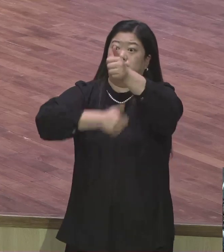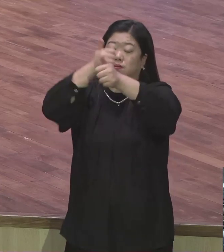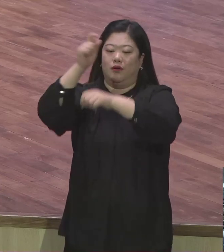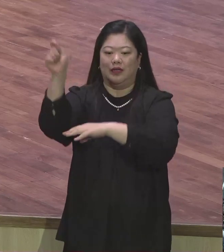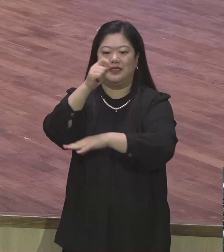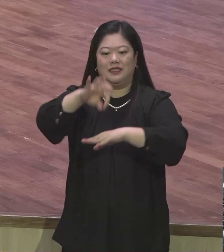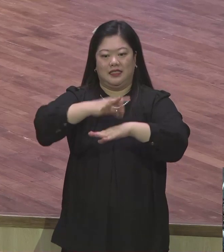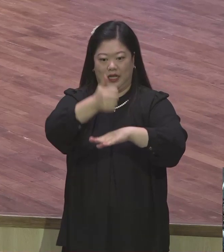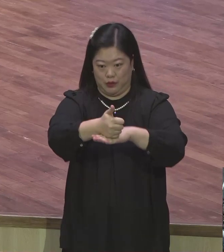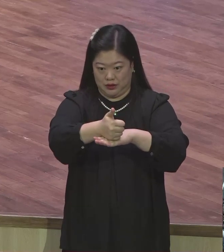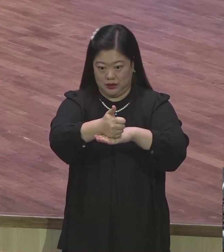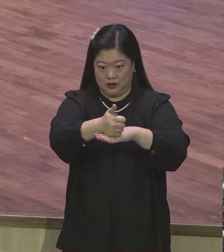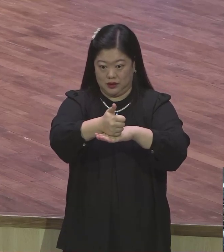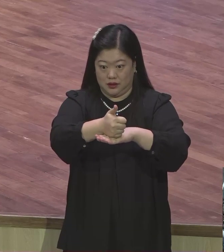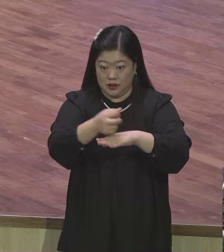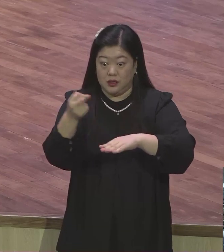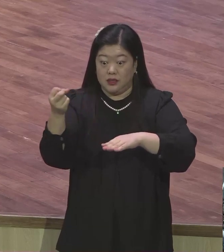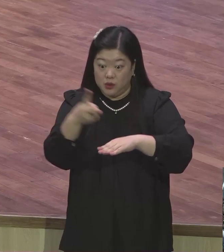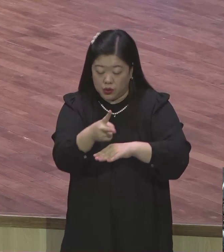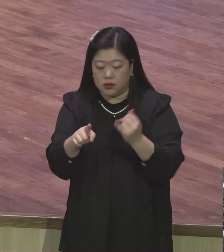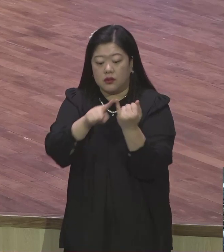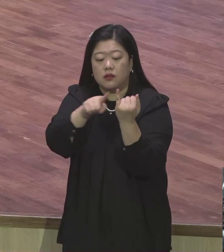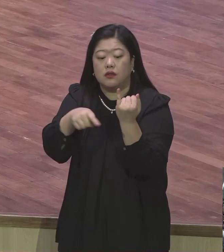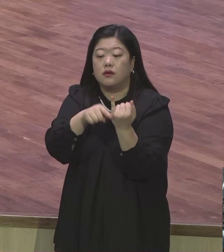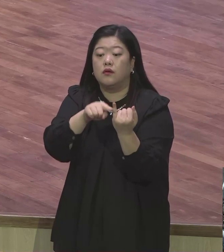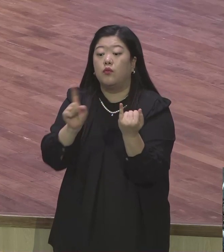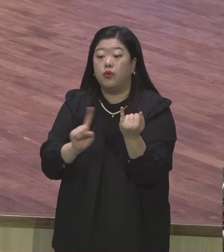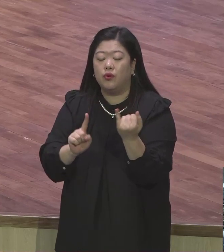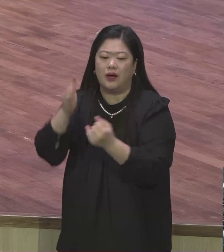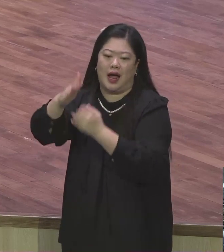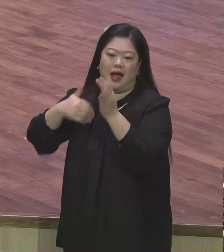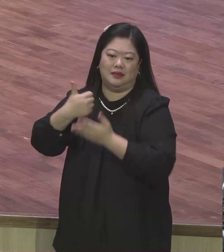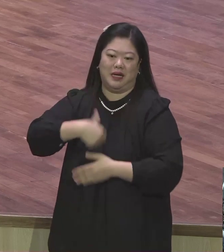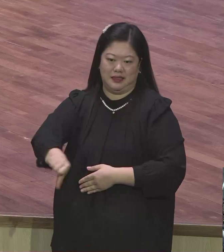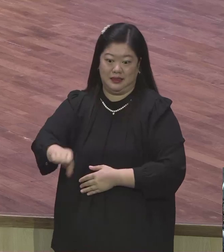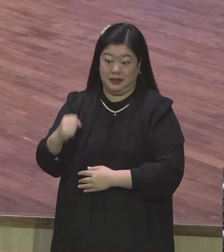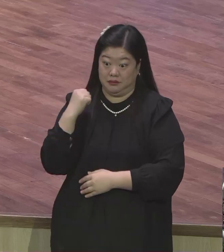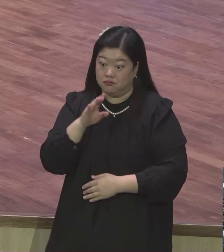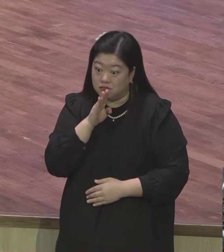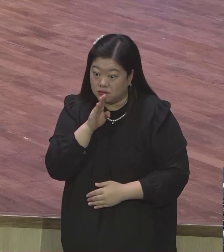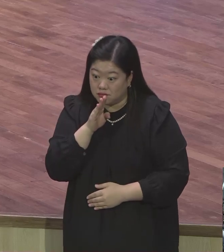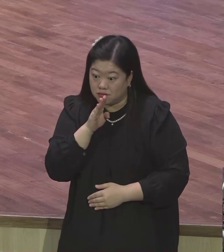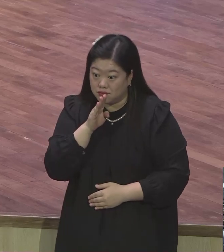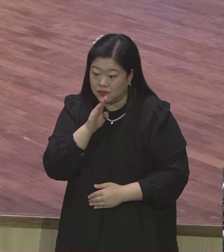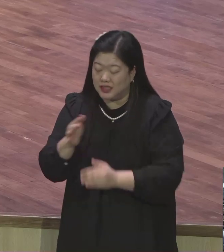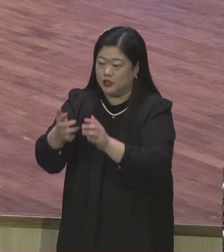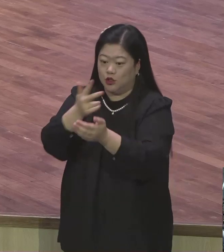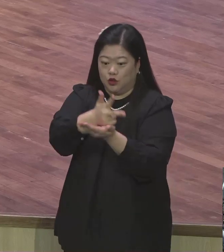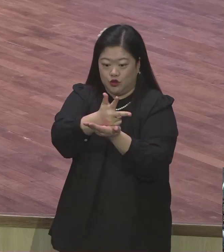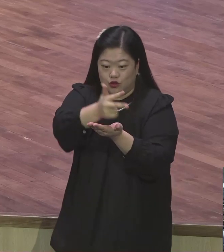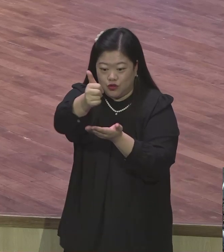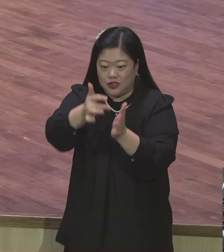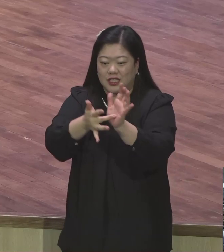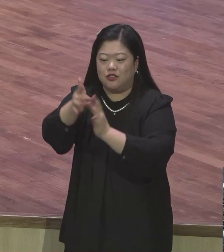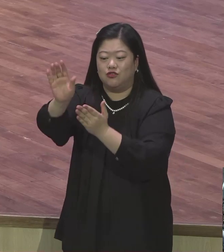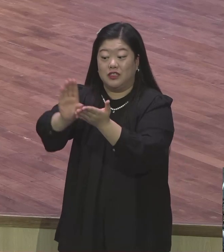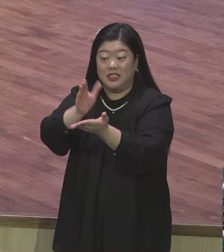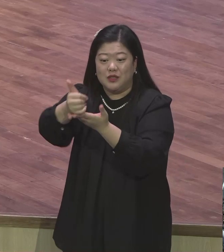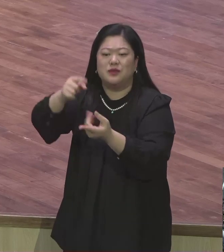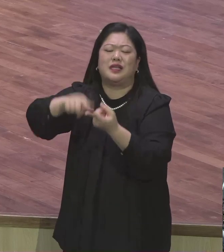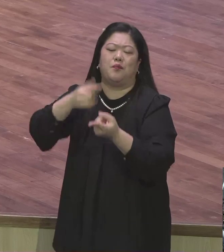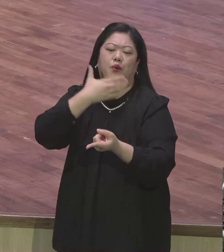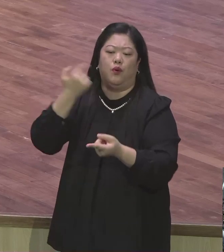가운데 부활하사 능력으로 하나님의 아들로 선포되었으니 곧 우리 주 예수